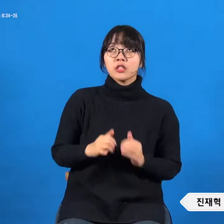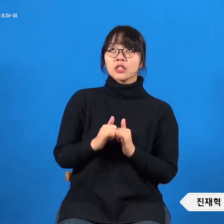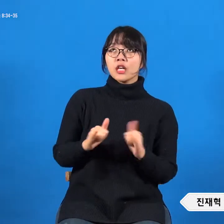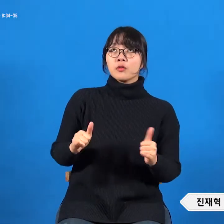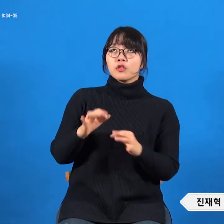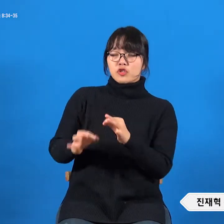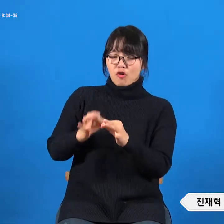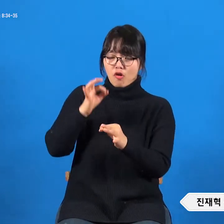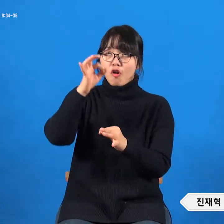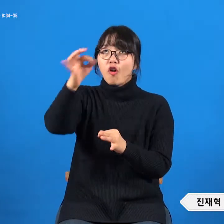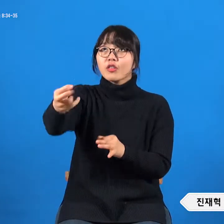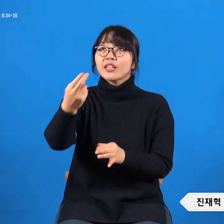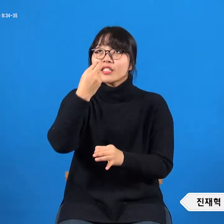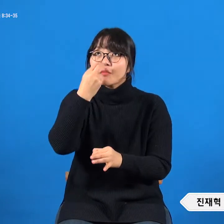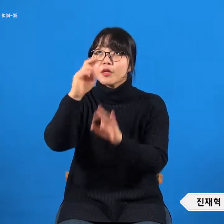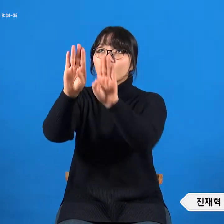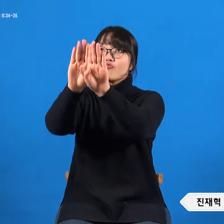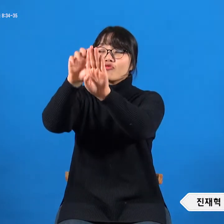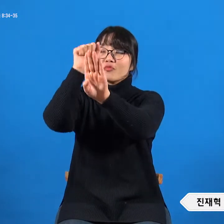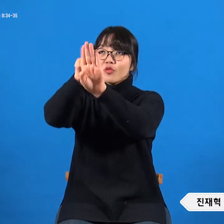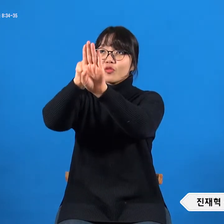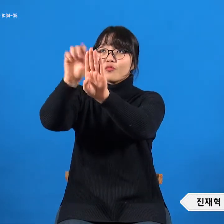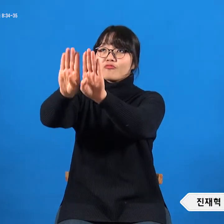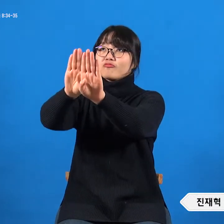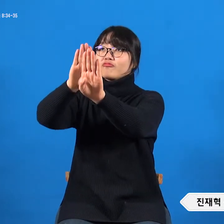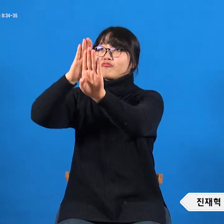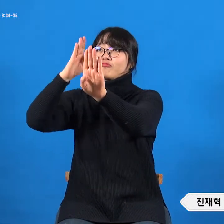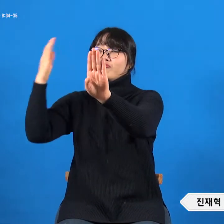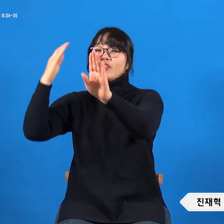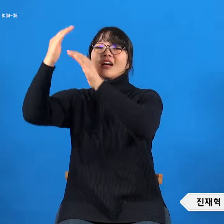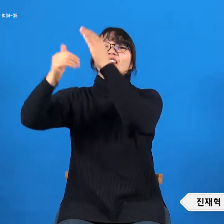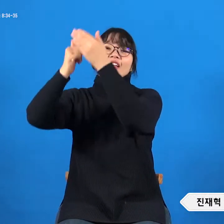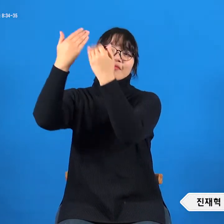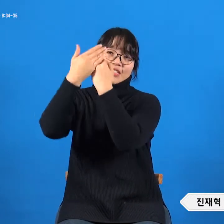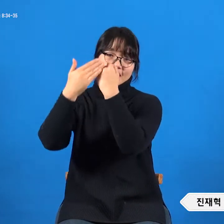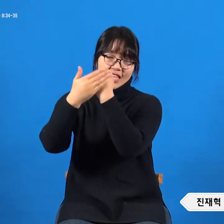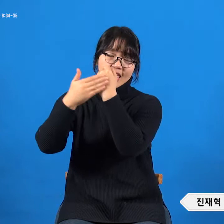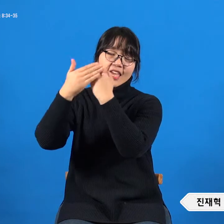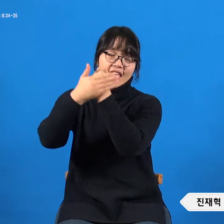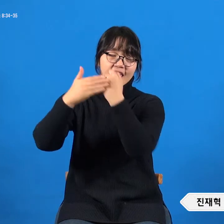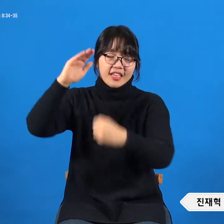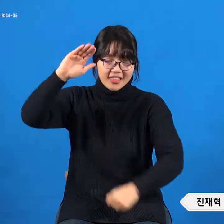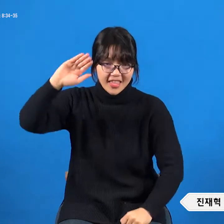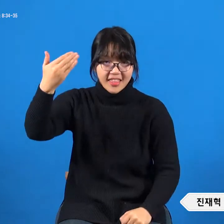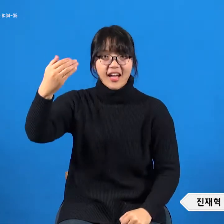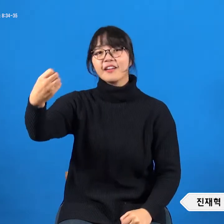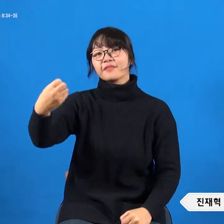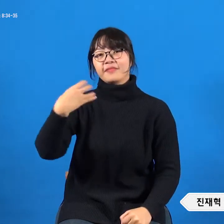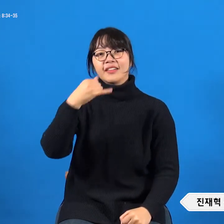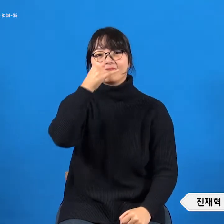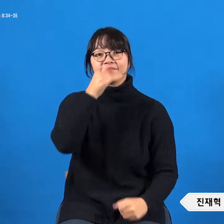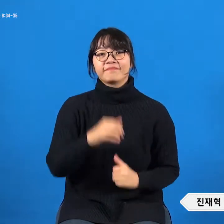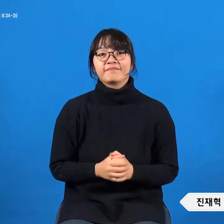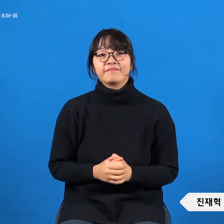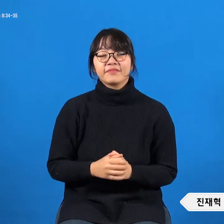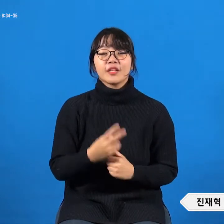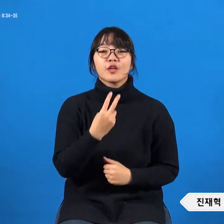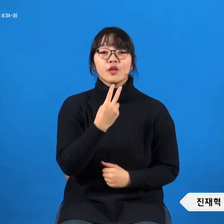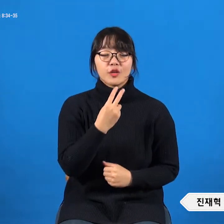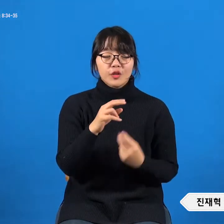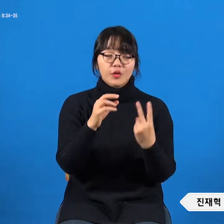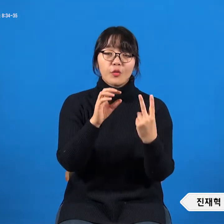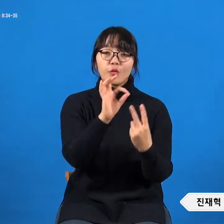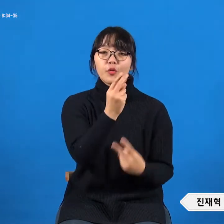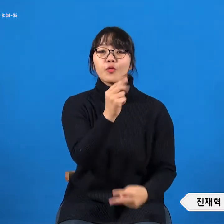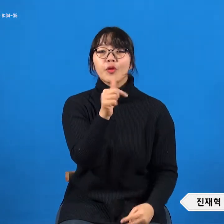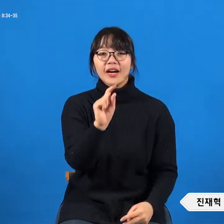생명의 문을 여는 하나님의 은혜라는 사실을 성경은 말씀하고 있습니다. 그래서